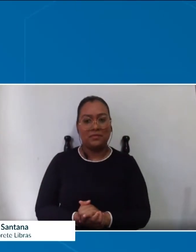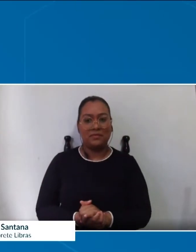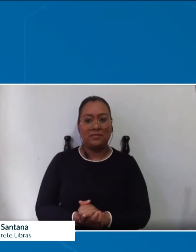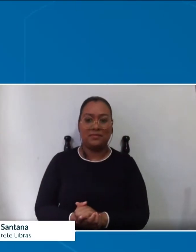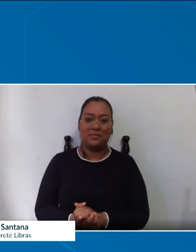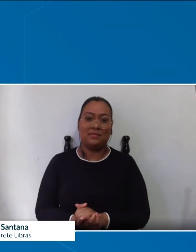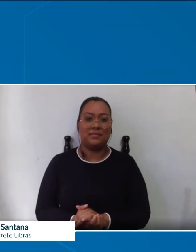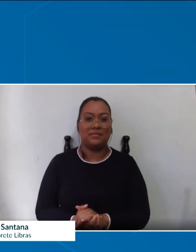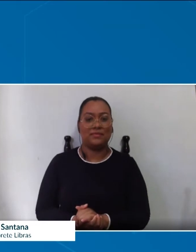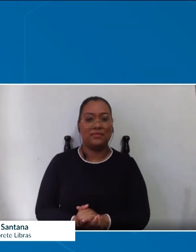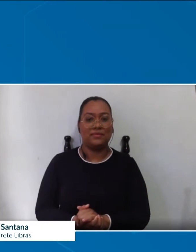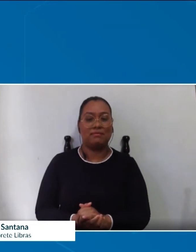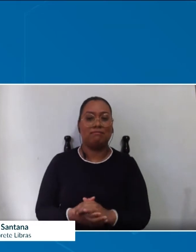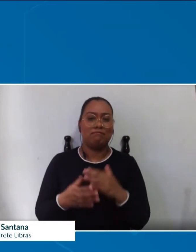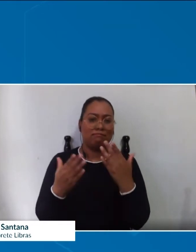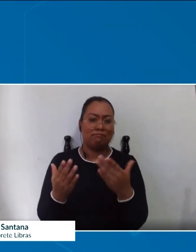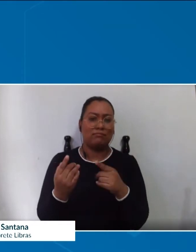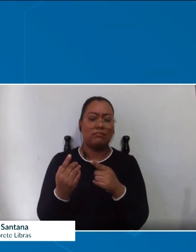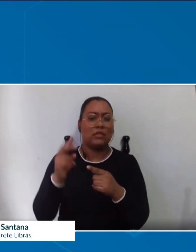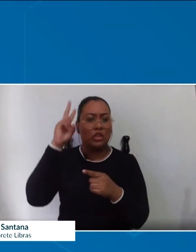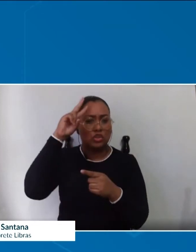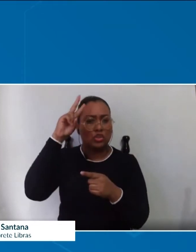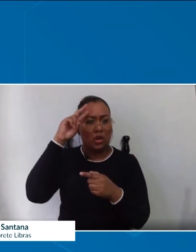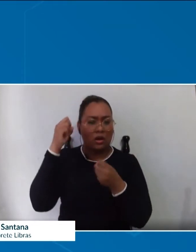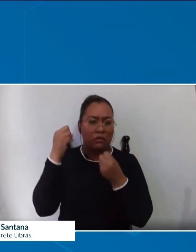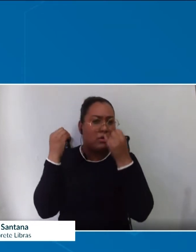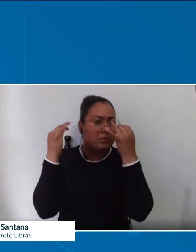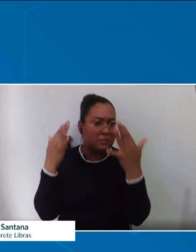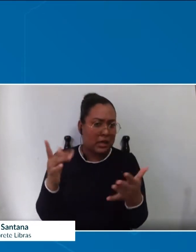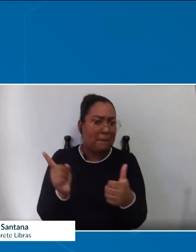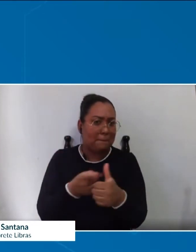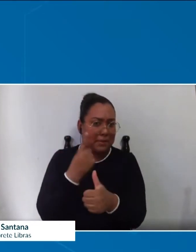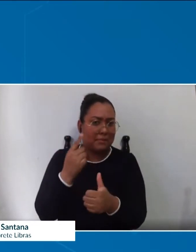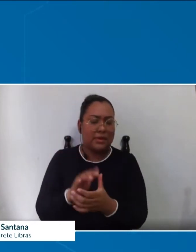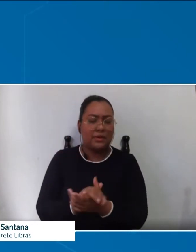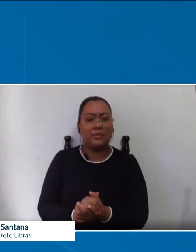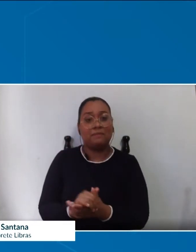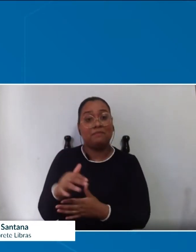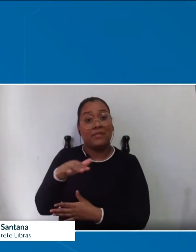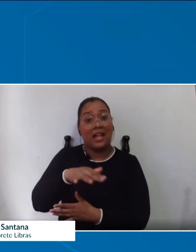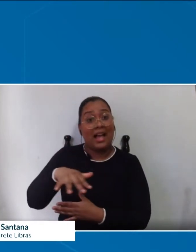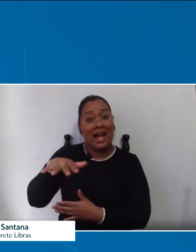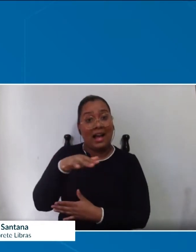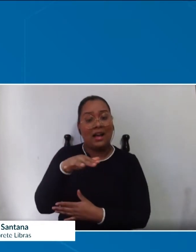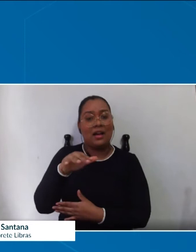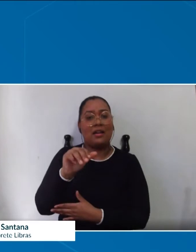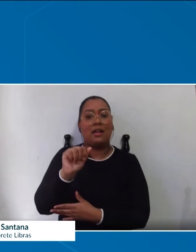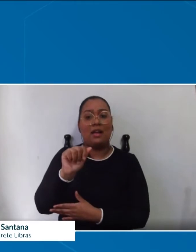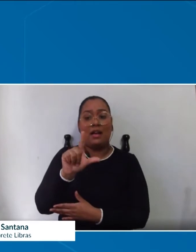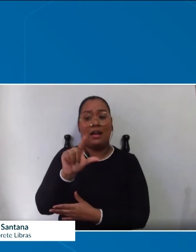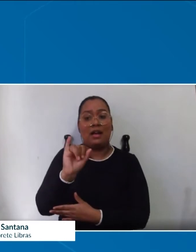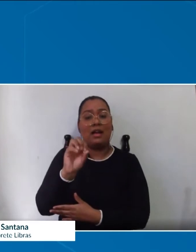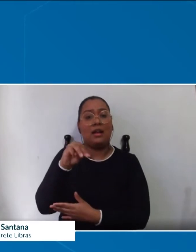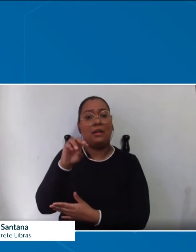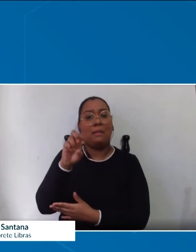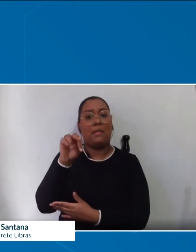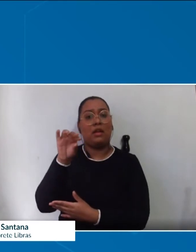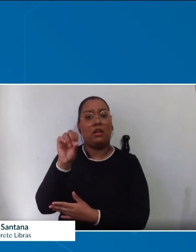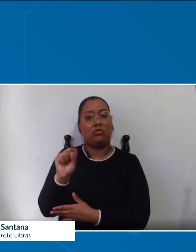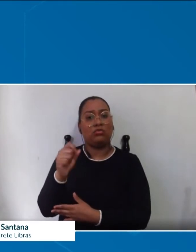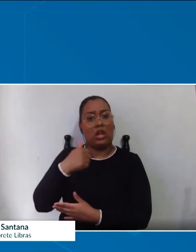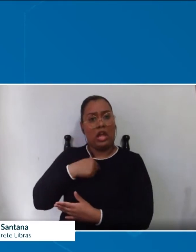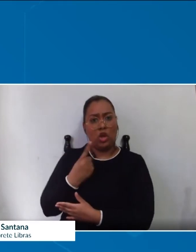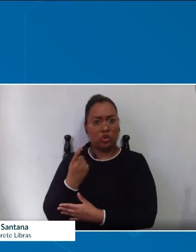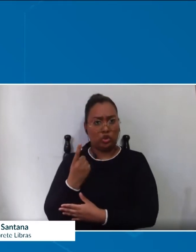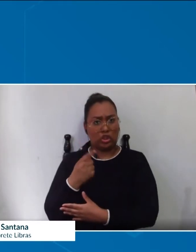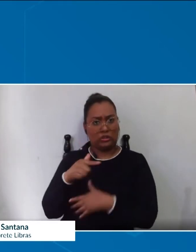eu acho que historiar um pouco o que a área de alimentos, ou melhor, o que eu faço na área de alimentos, não sou só eu,